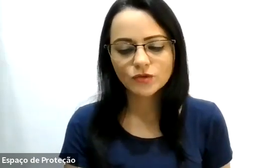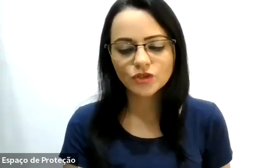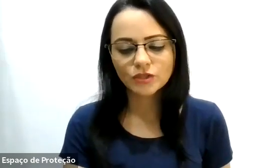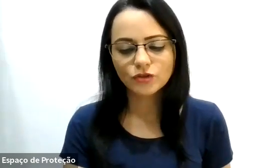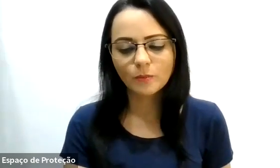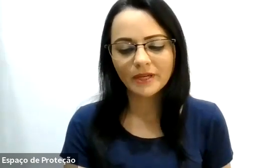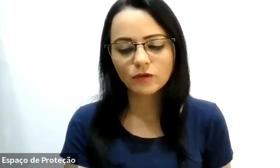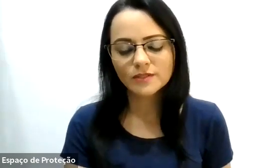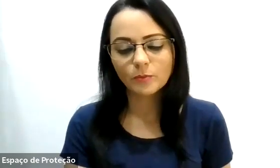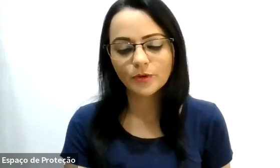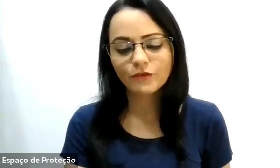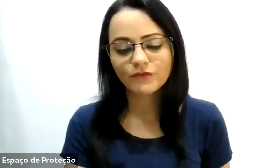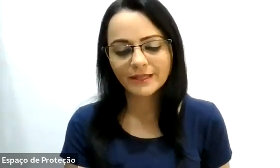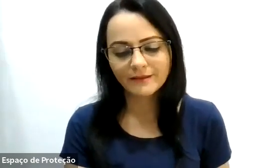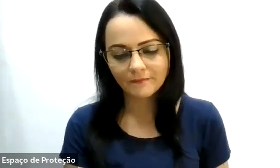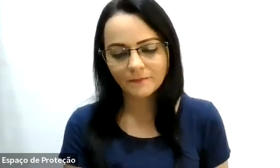Senhor tinha dito pelo seu profeta.